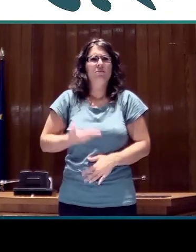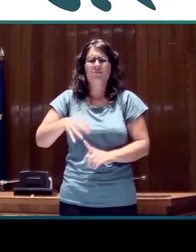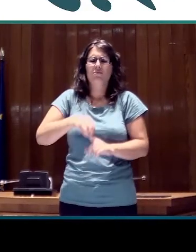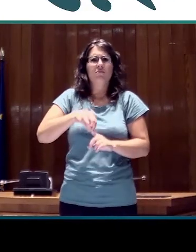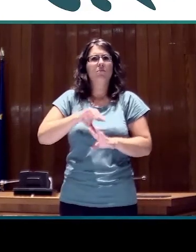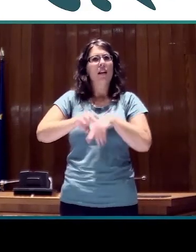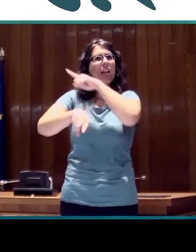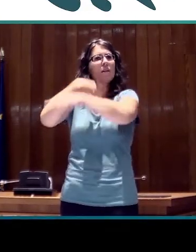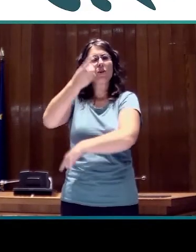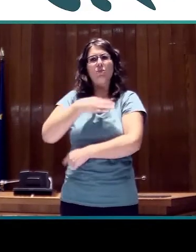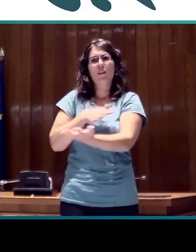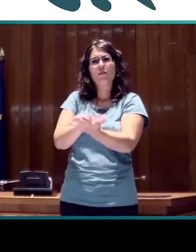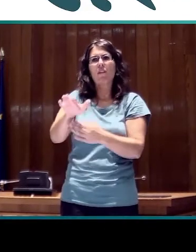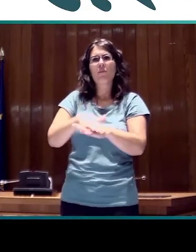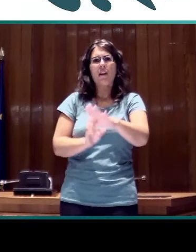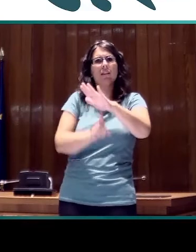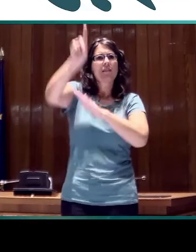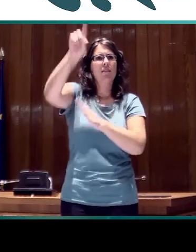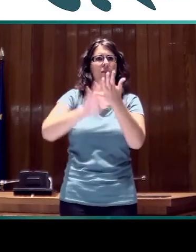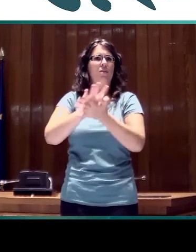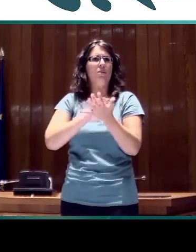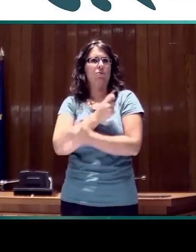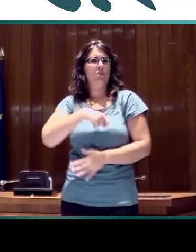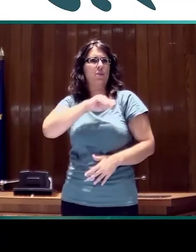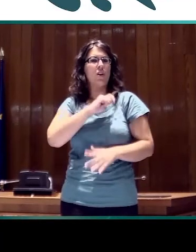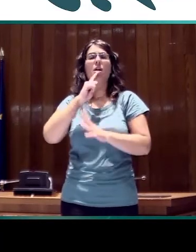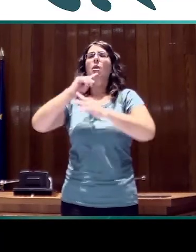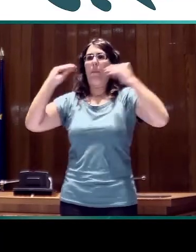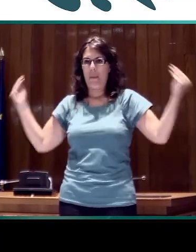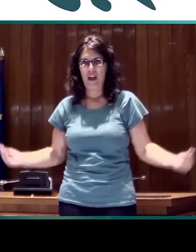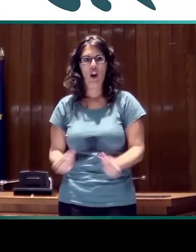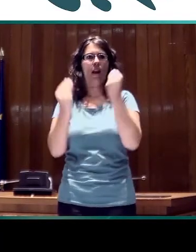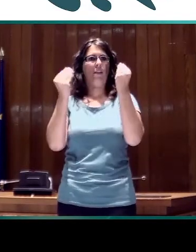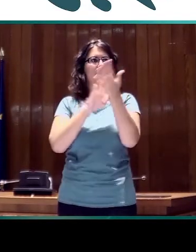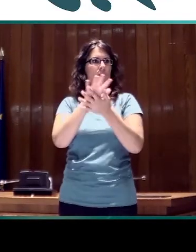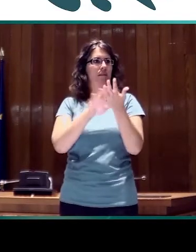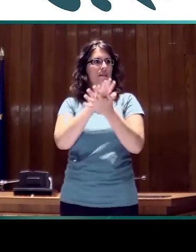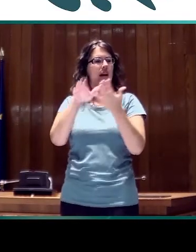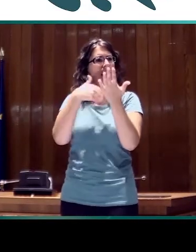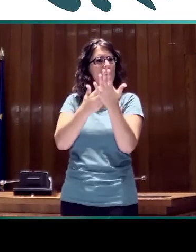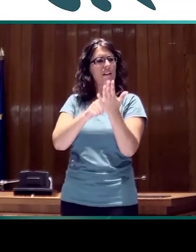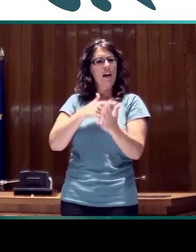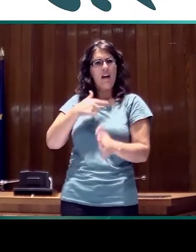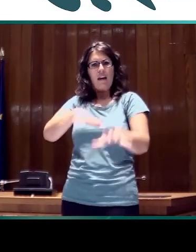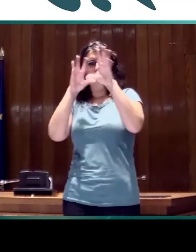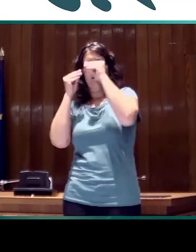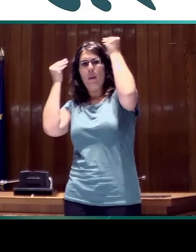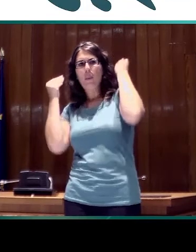la lengua de signos española para mejorar la lengua de signos española para entender en su concepto a la lengua de signos española